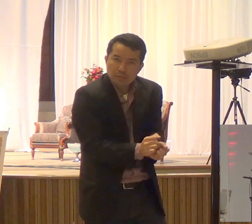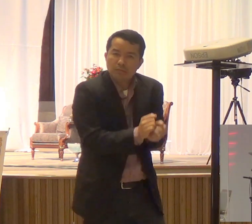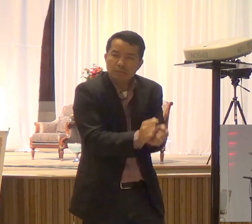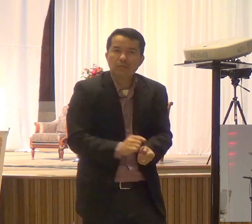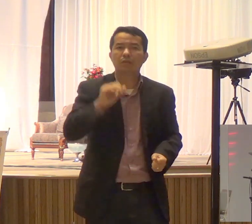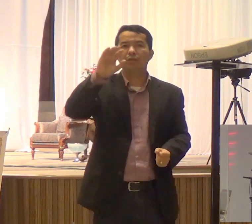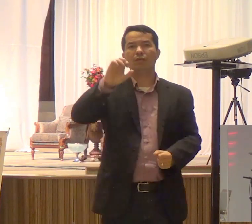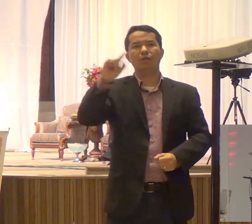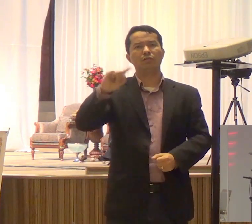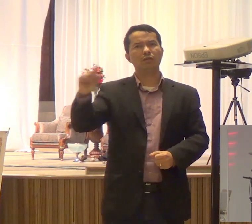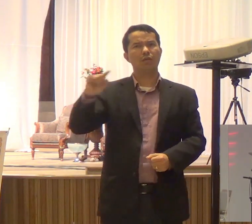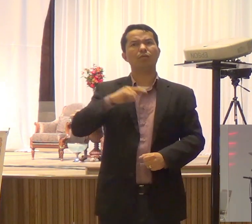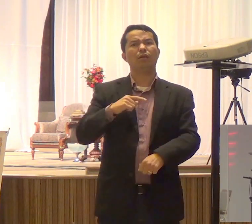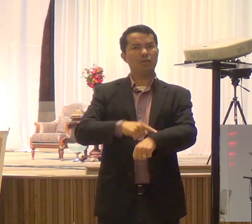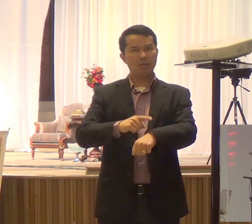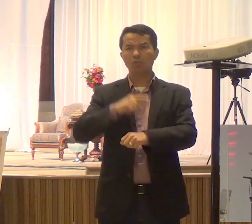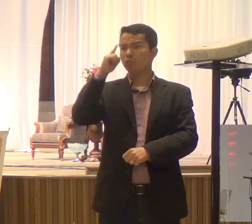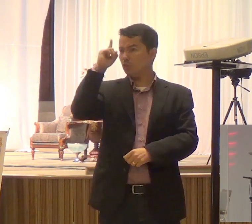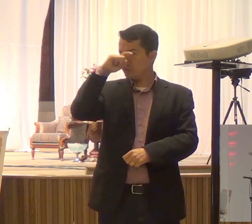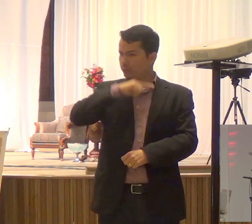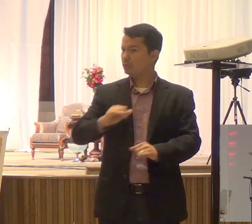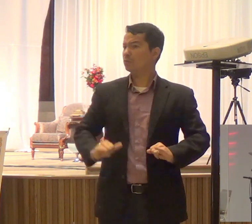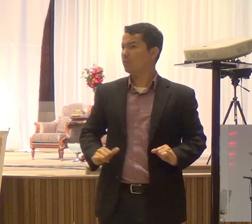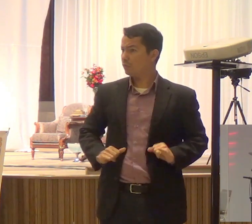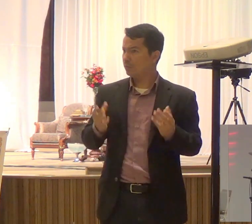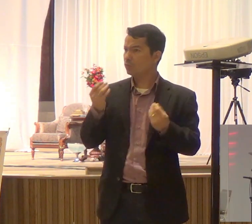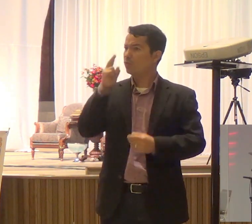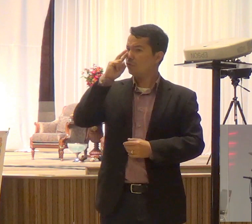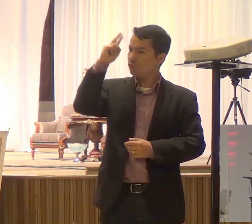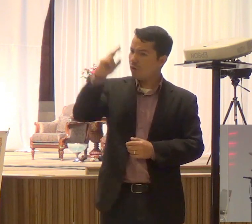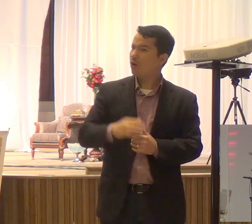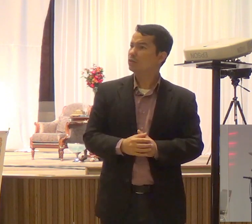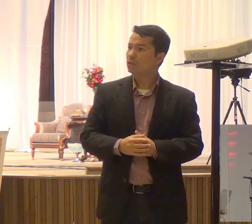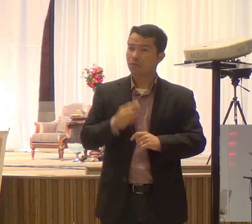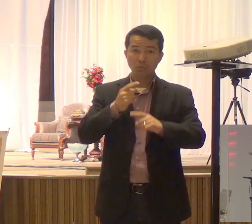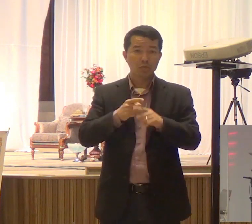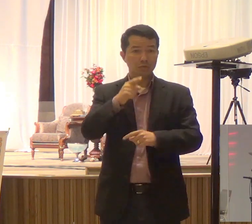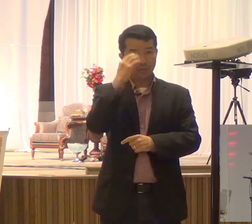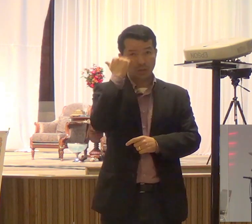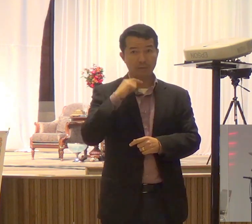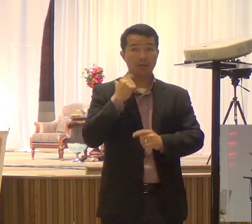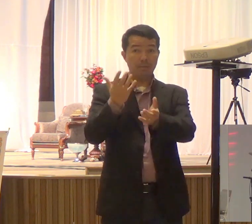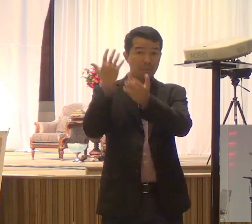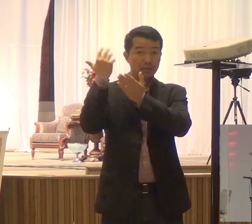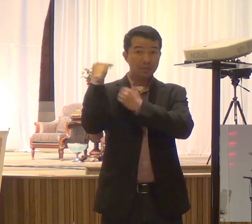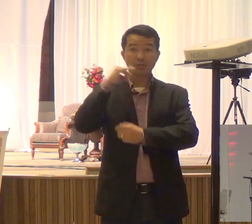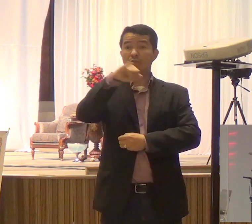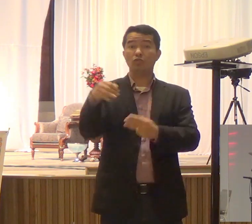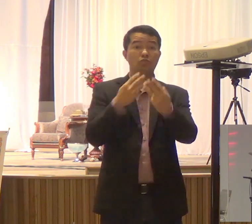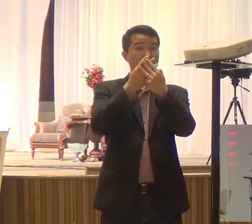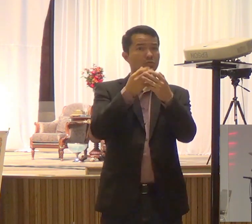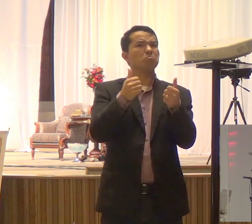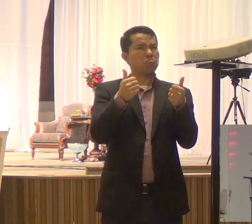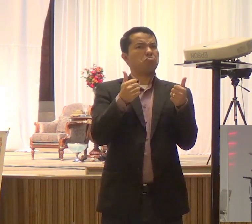tempo difícil na vida do povo de Deus, em que antes eles estavam numa situação confortável, boa, aquele povo